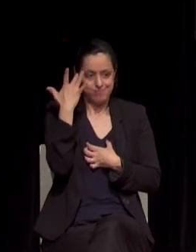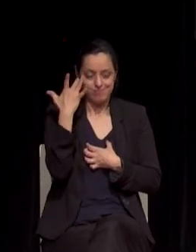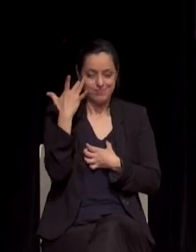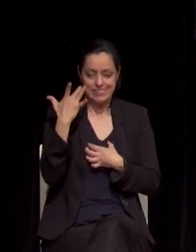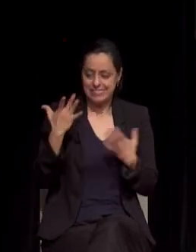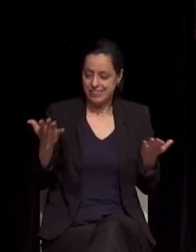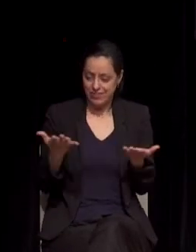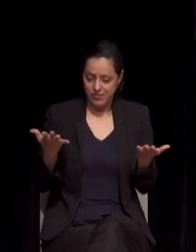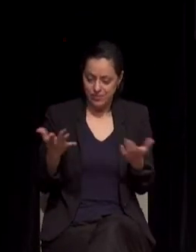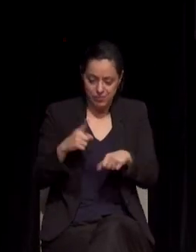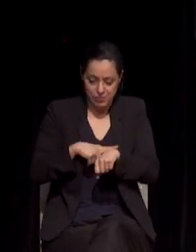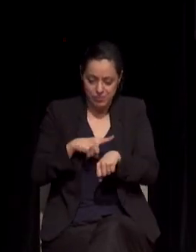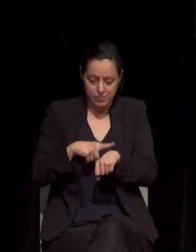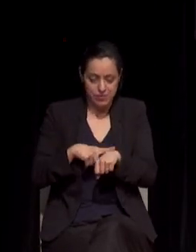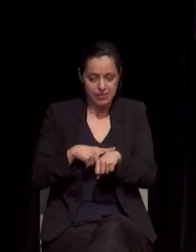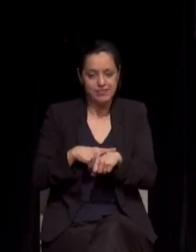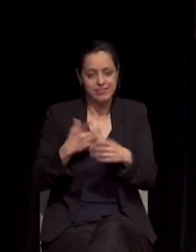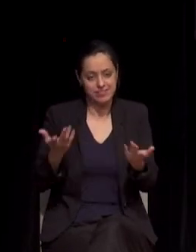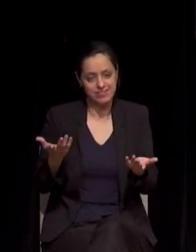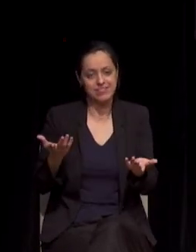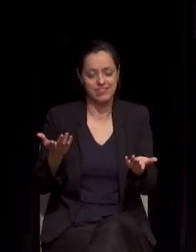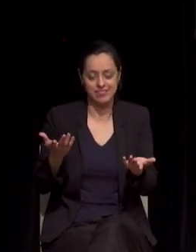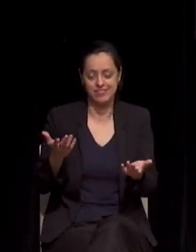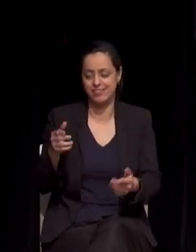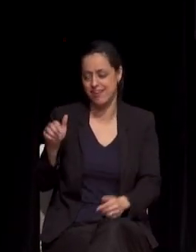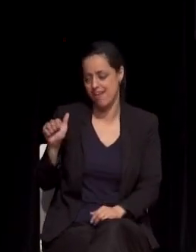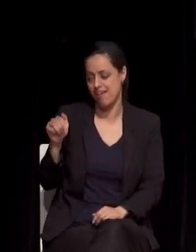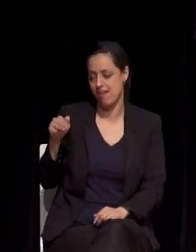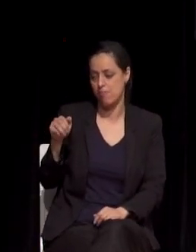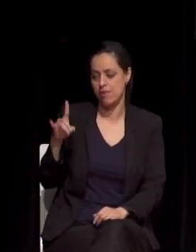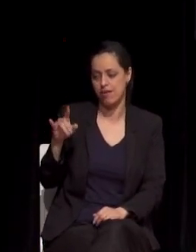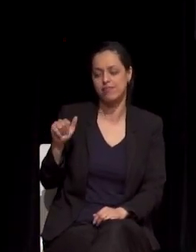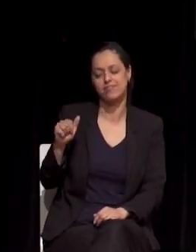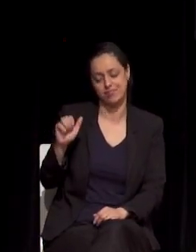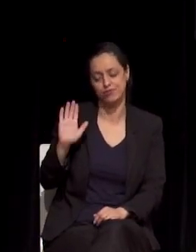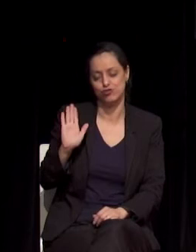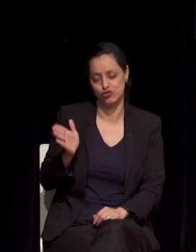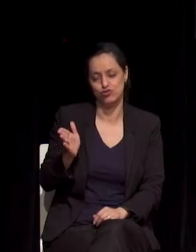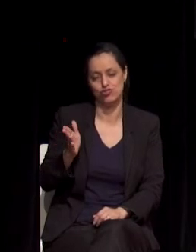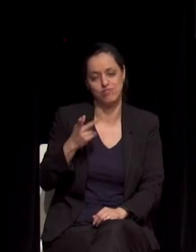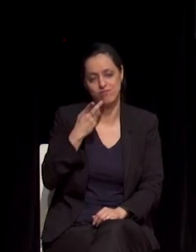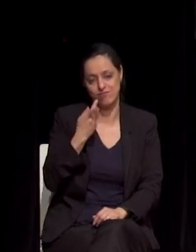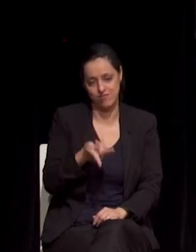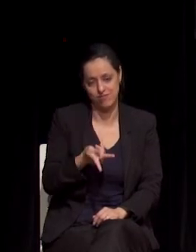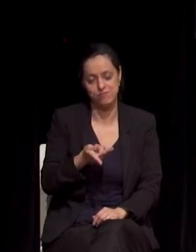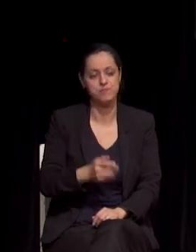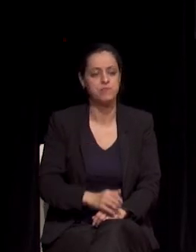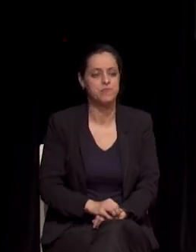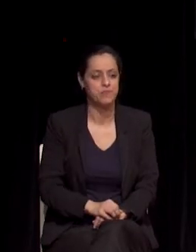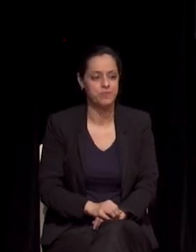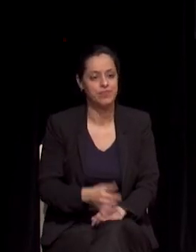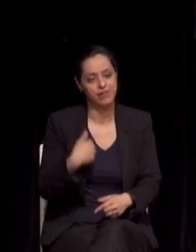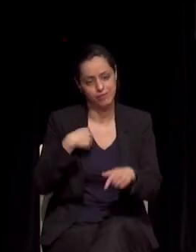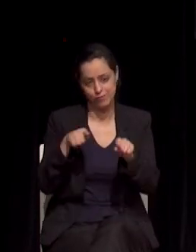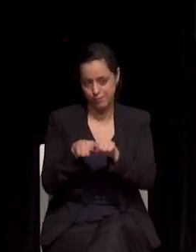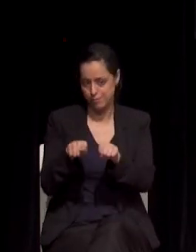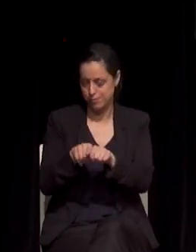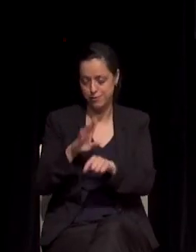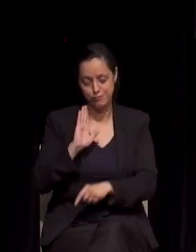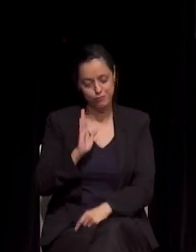porque, como a Amanda já muito bem disse, e eu disse no início da minha